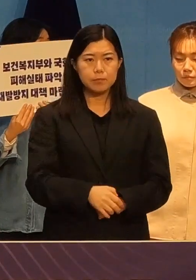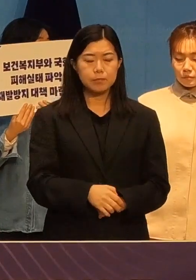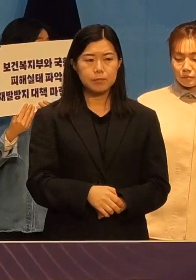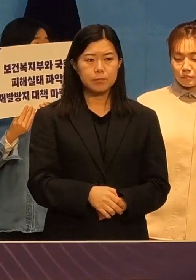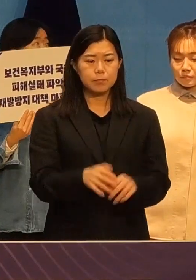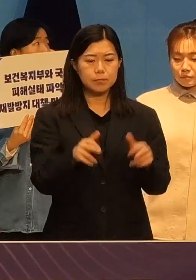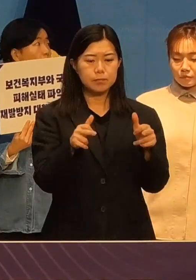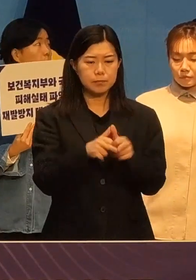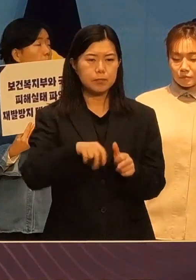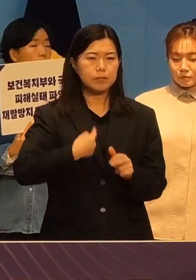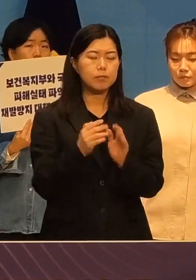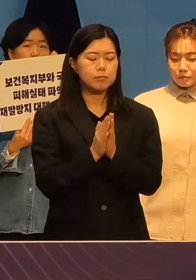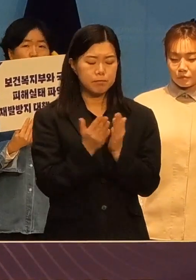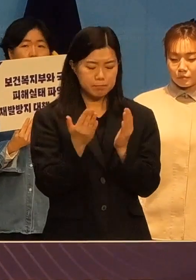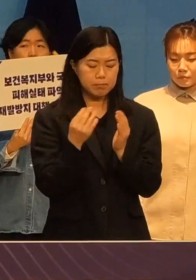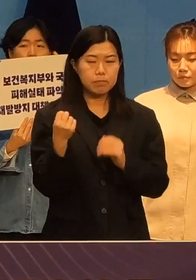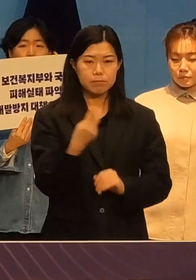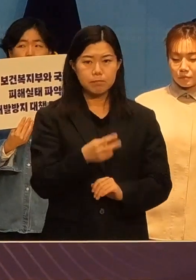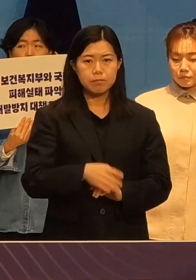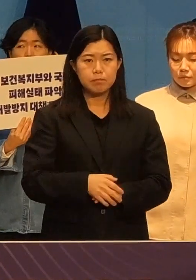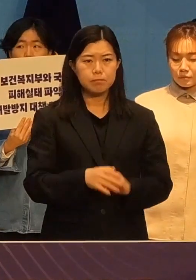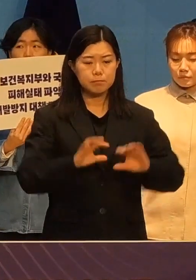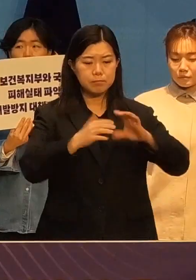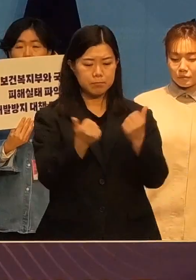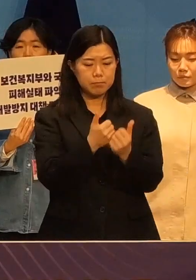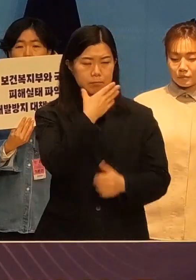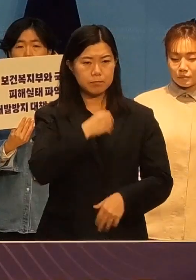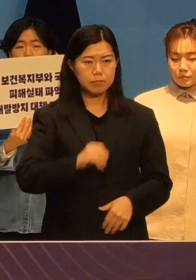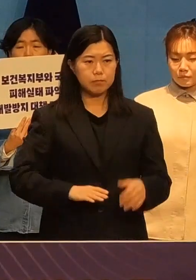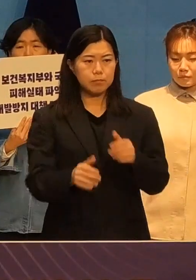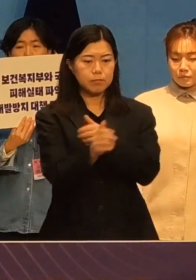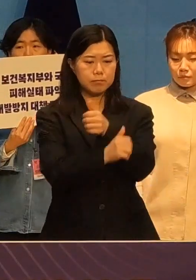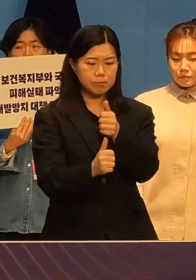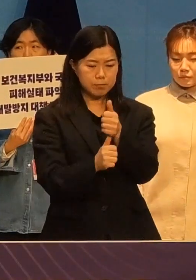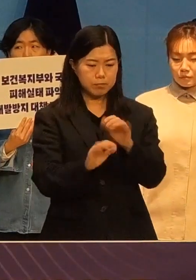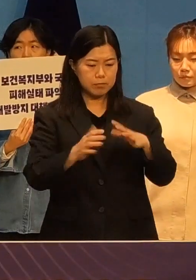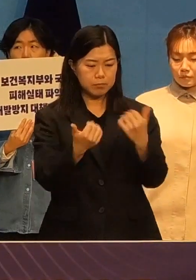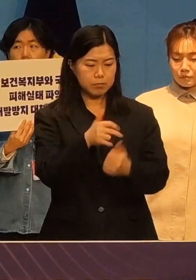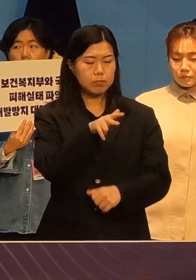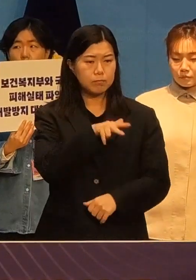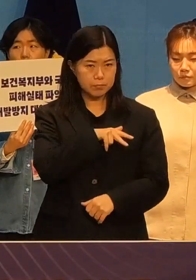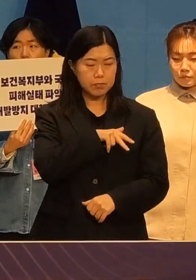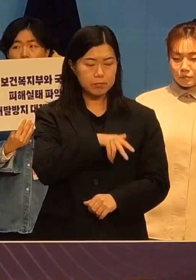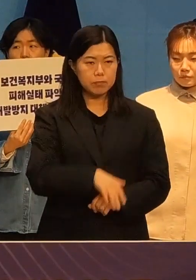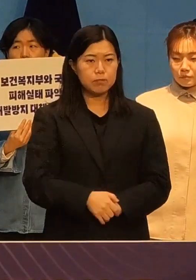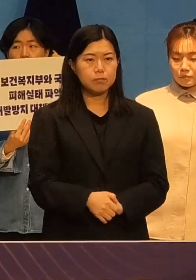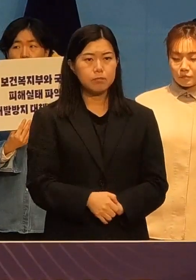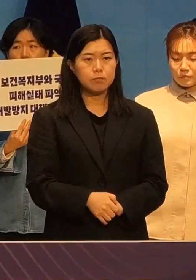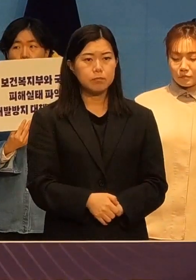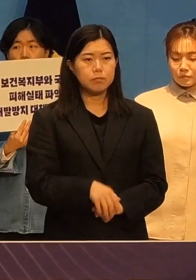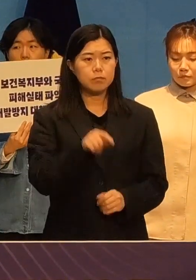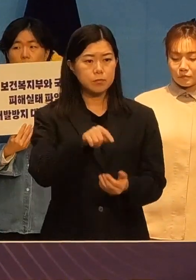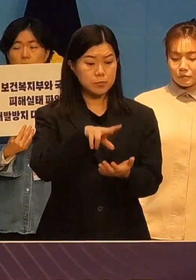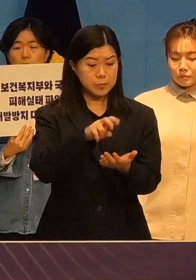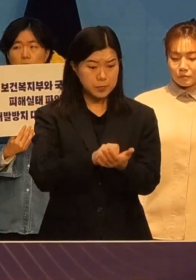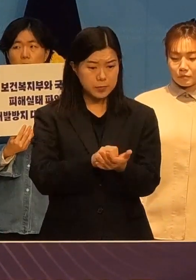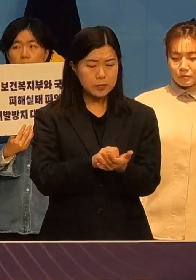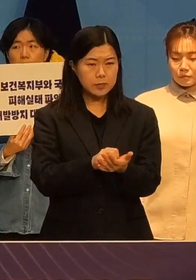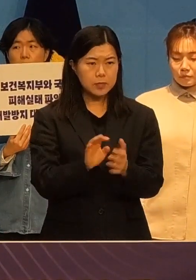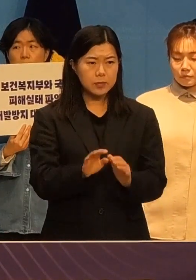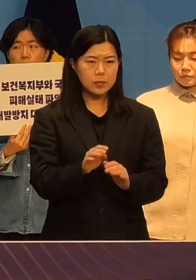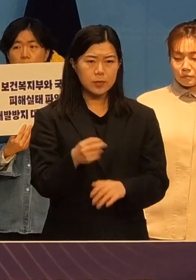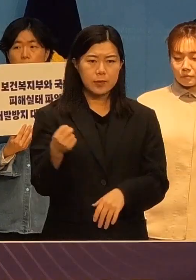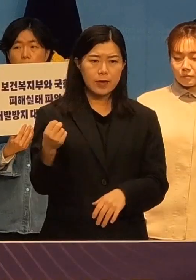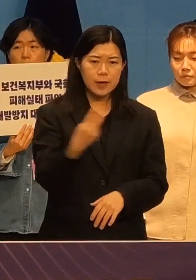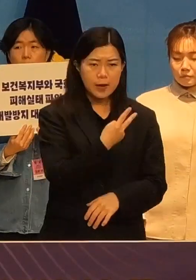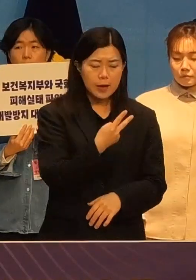장애 당사자이자 국회 보건복지위원회 소속 국회의원으로서 이 문제가 다시는